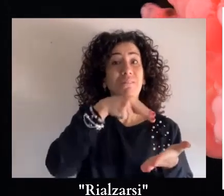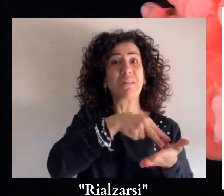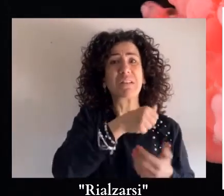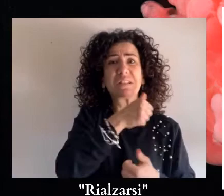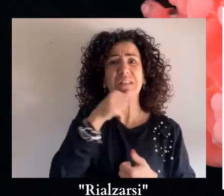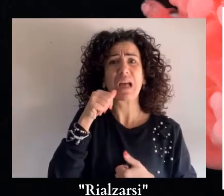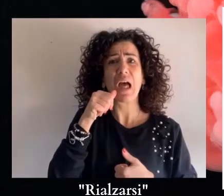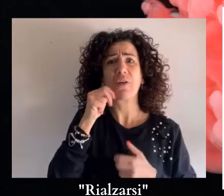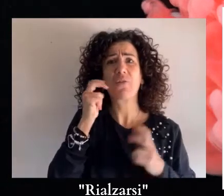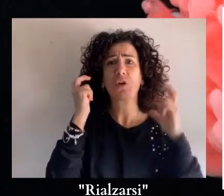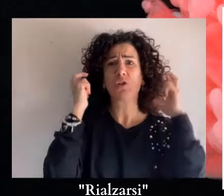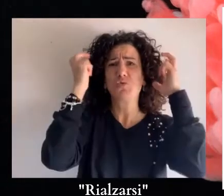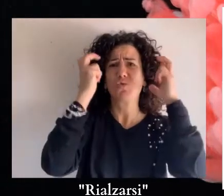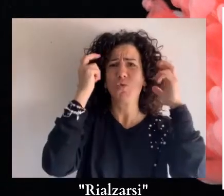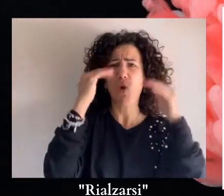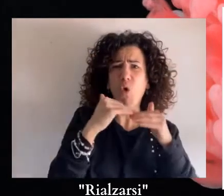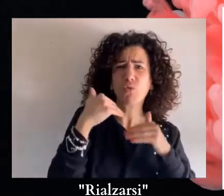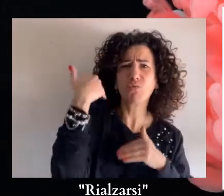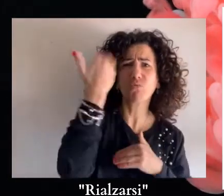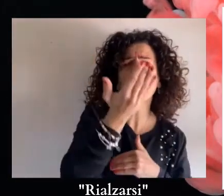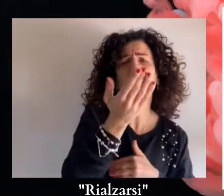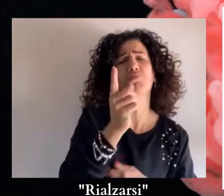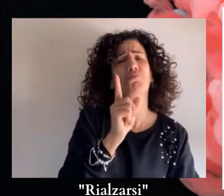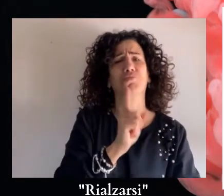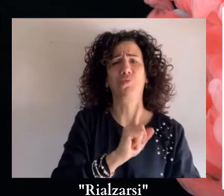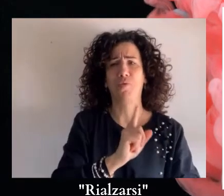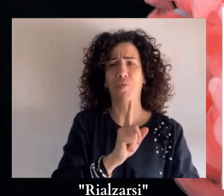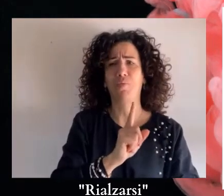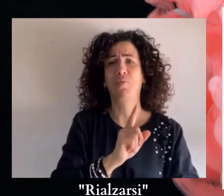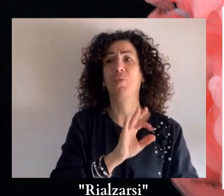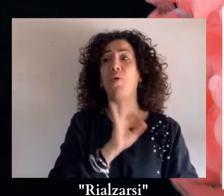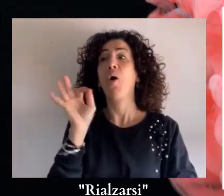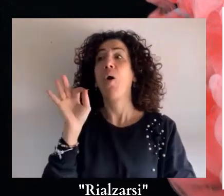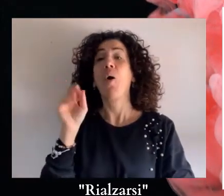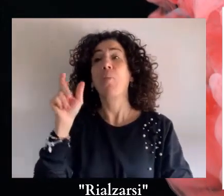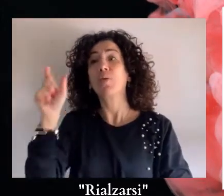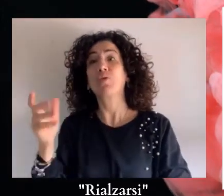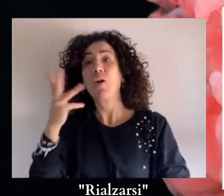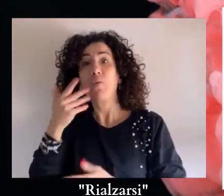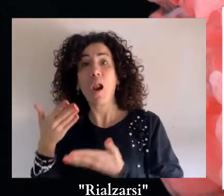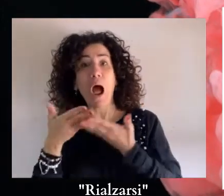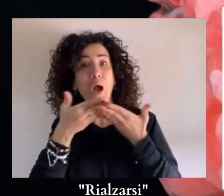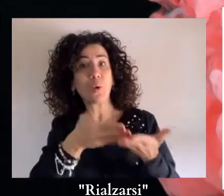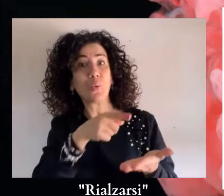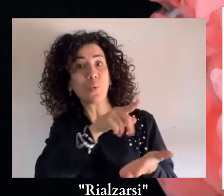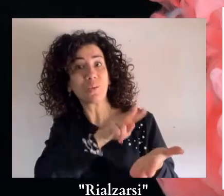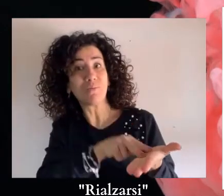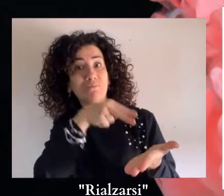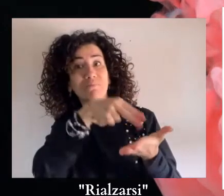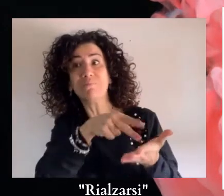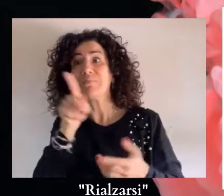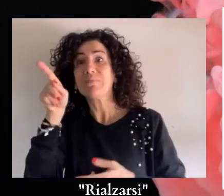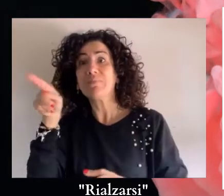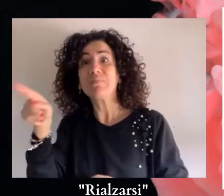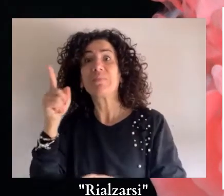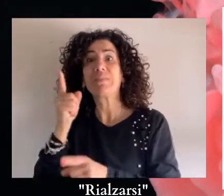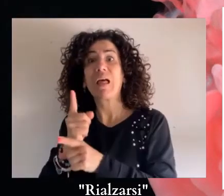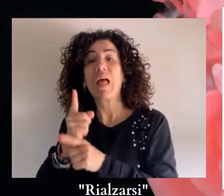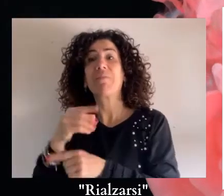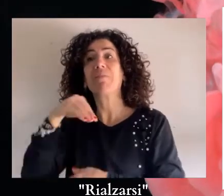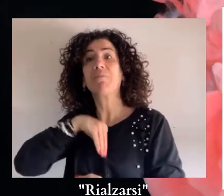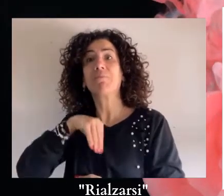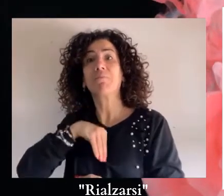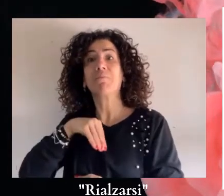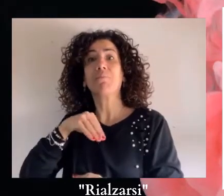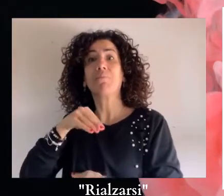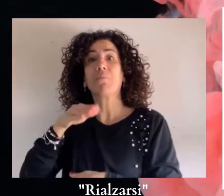Rialzarsi non è frutto né di sforzi sovraumani né di grandi competenze che qualcuno può esercitare